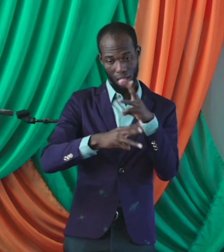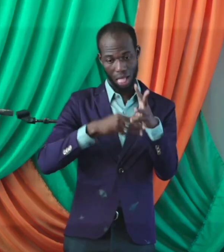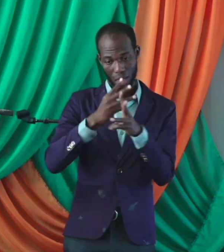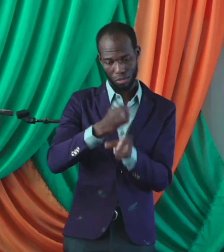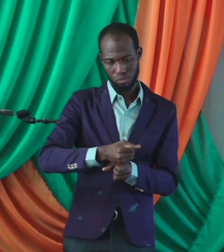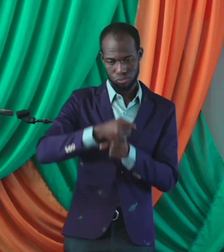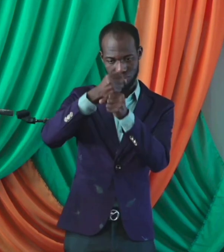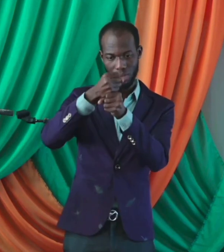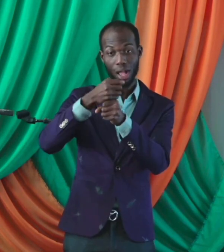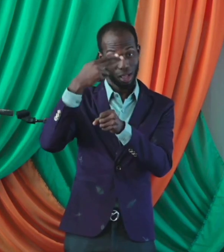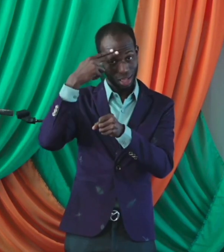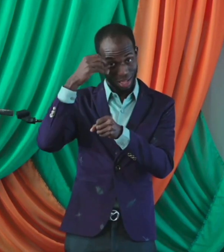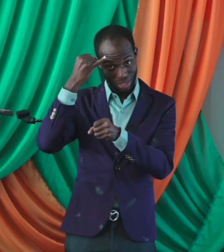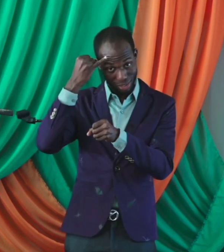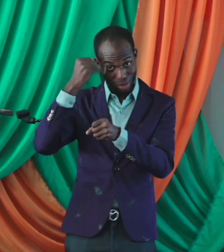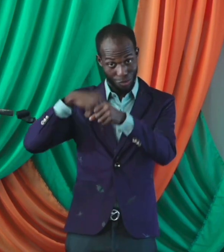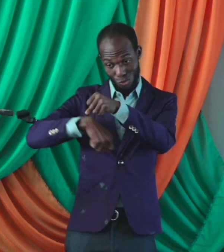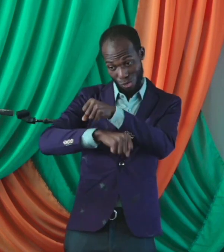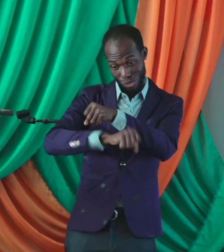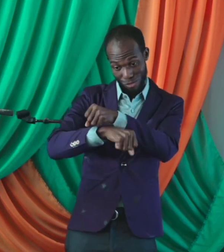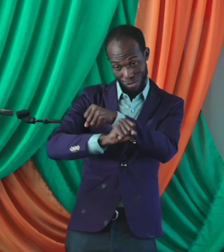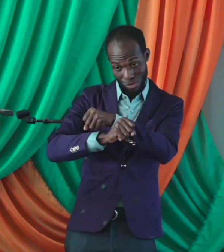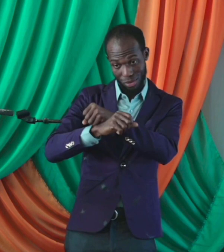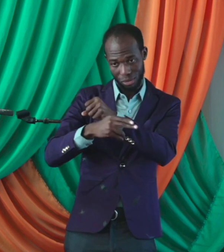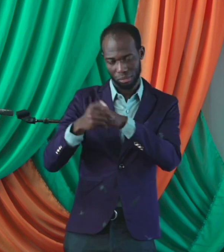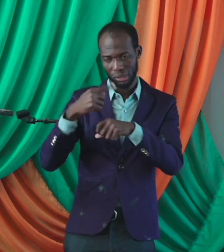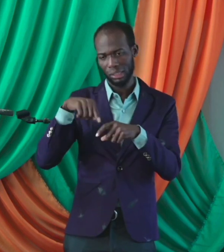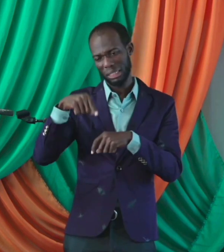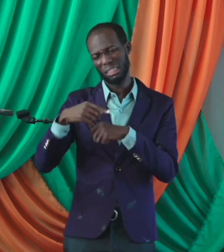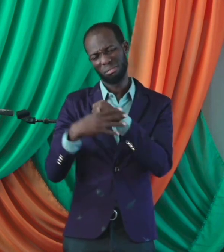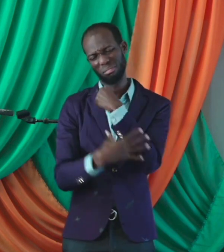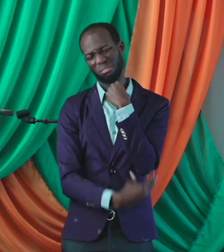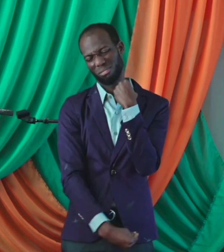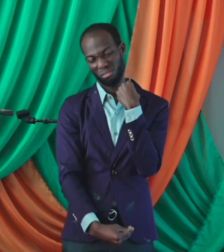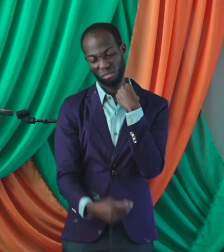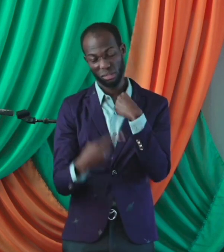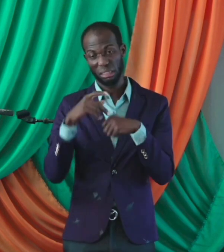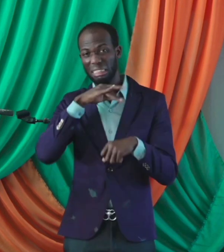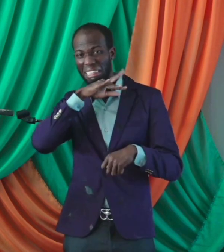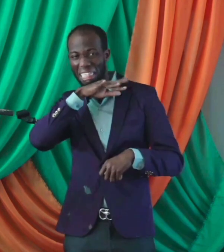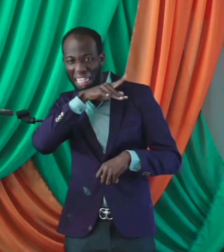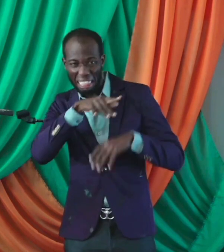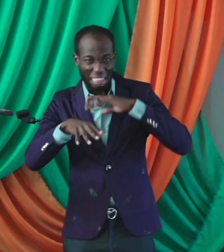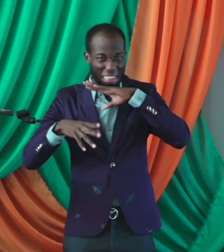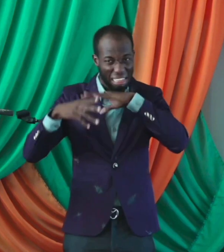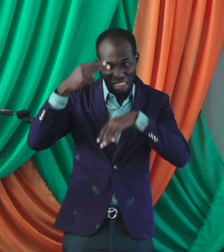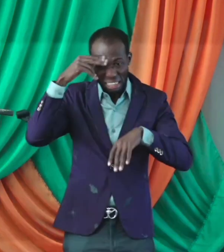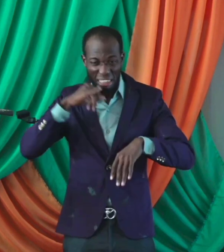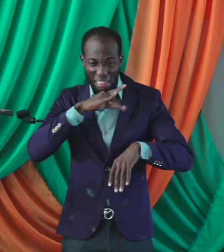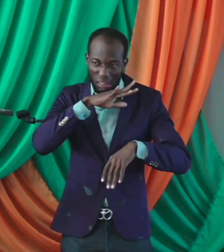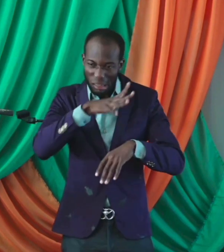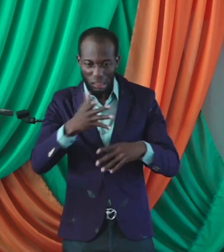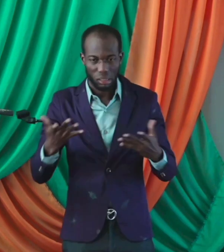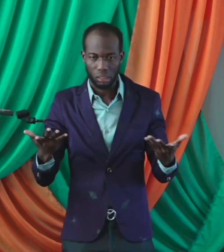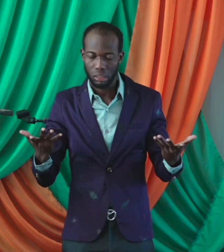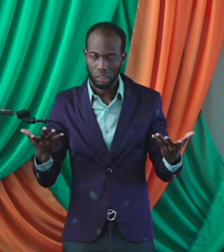oui. Très jeune. Haïti, que a dit que le pays le plus pauvre de la planète, le pays le plus sale, le pays le plus ceci, le pays le plus cela,